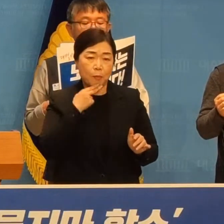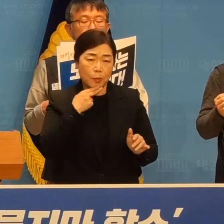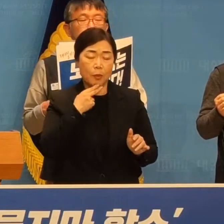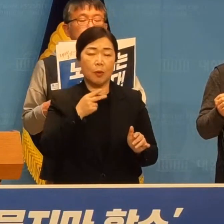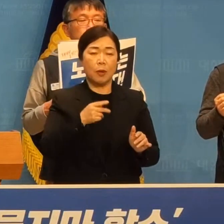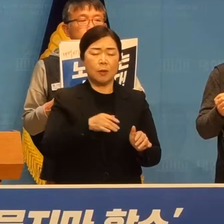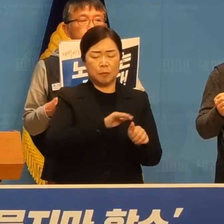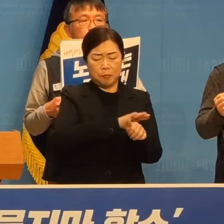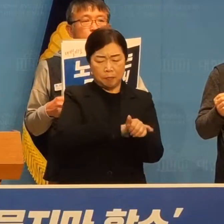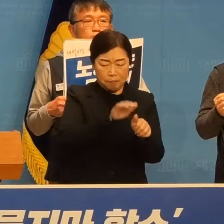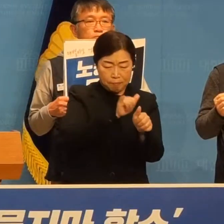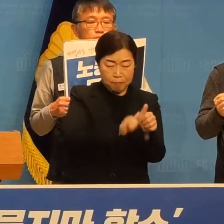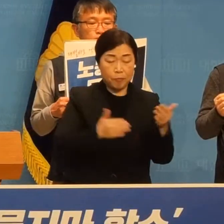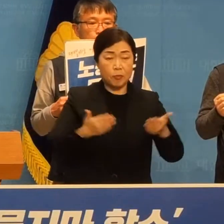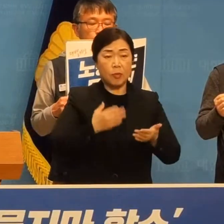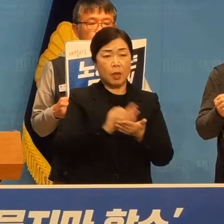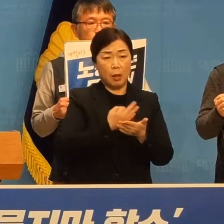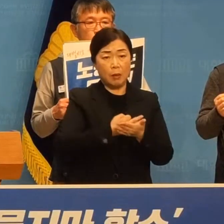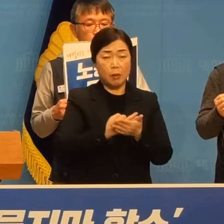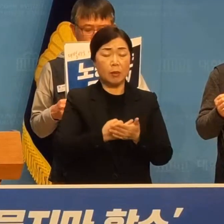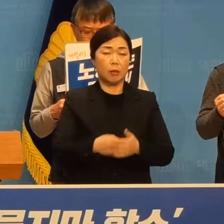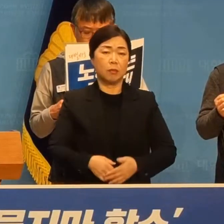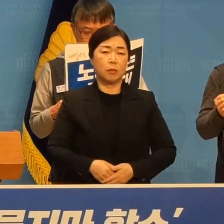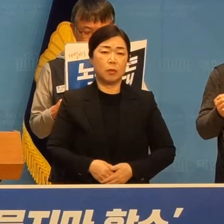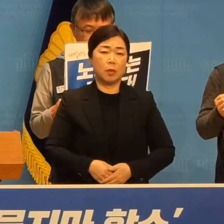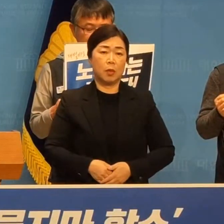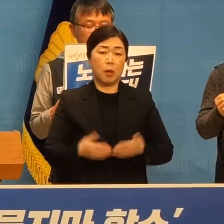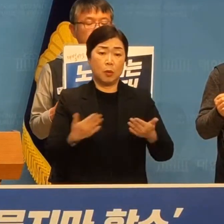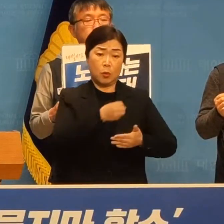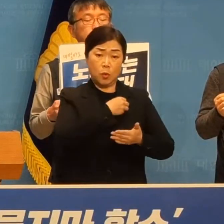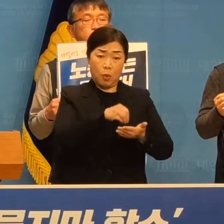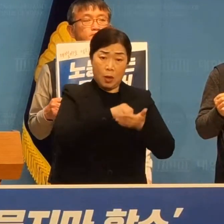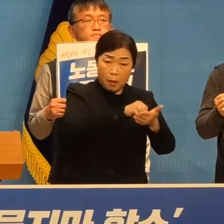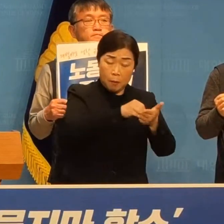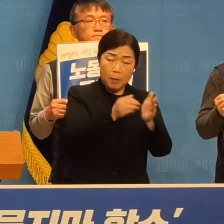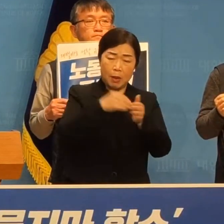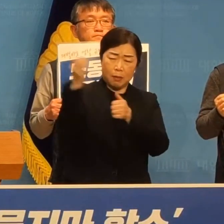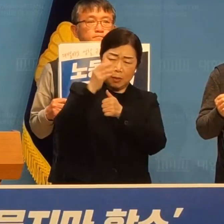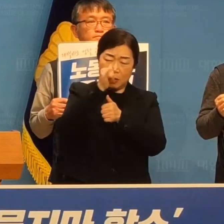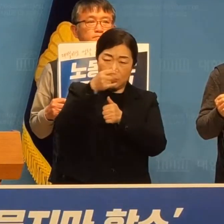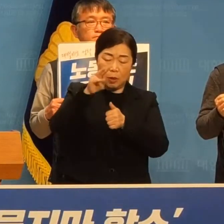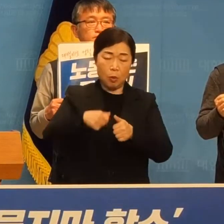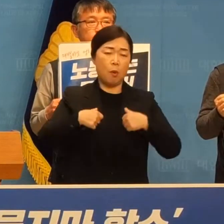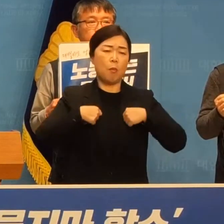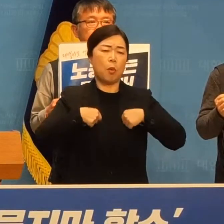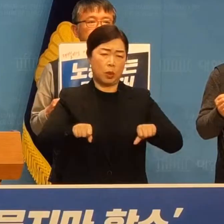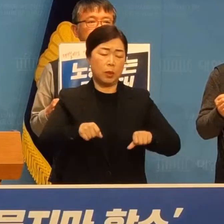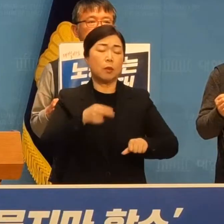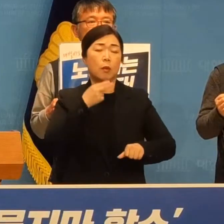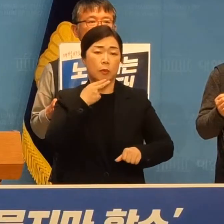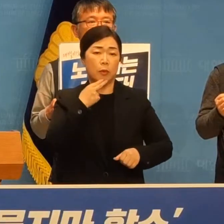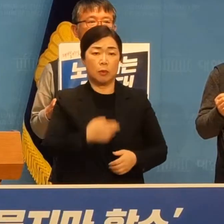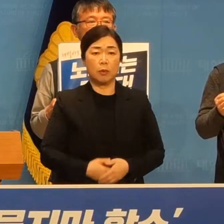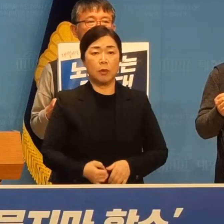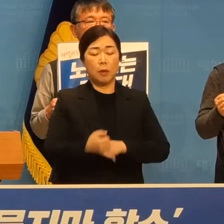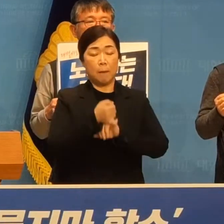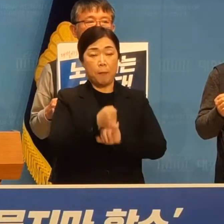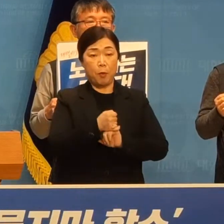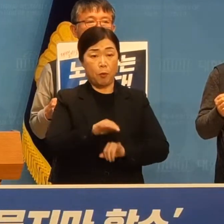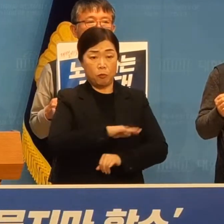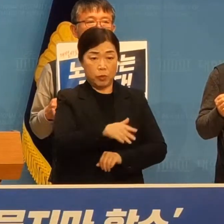없습니다. 아무리 현대차가 노조를 탄압하더라도 우리는 절대 포기하지 않을 것입니다. 반드시